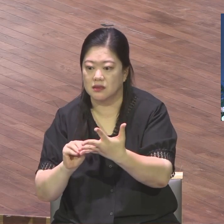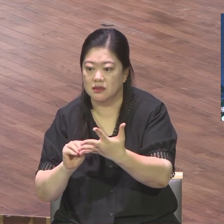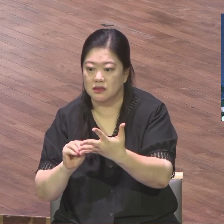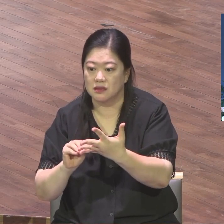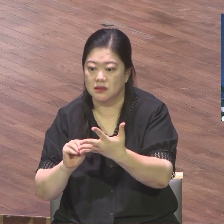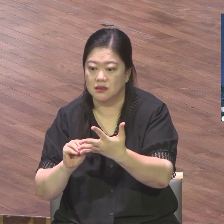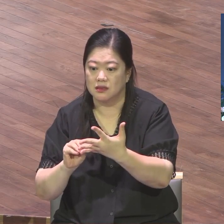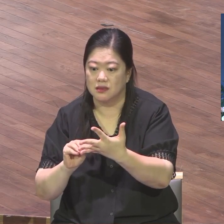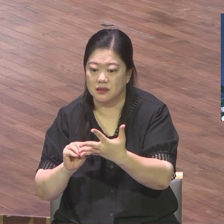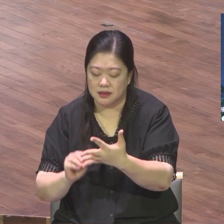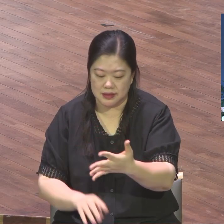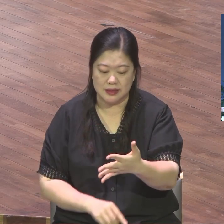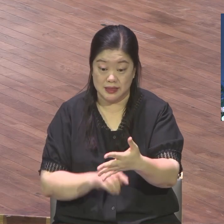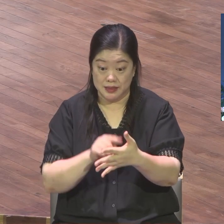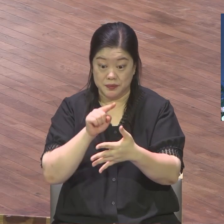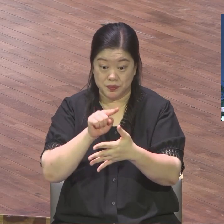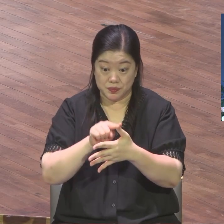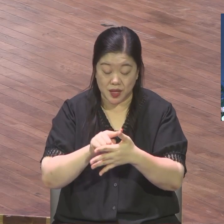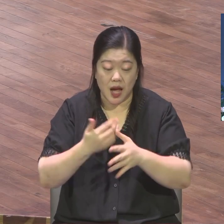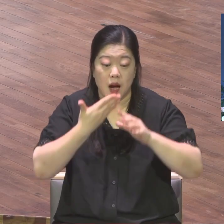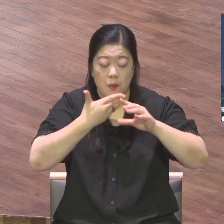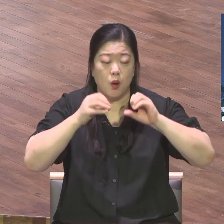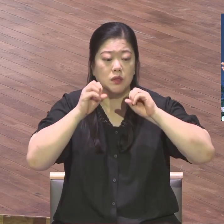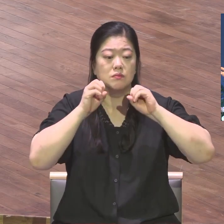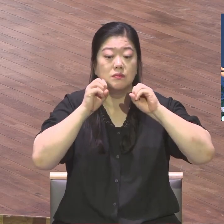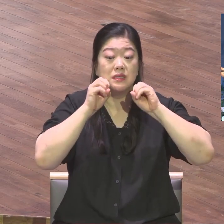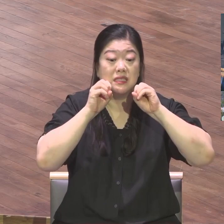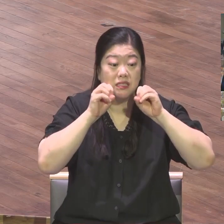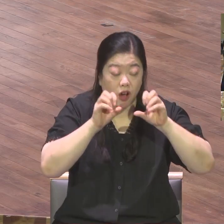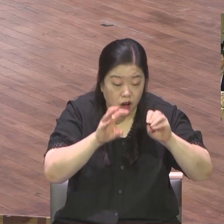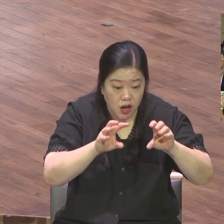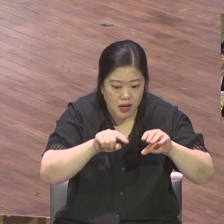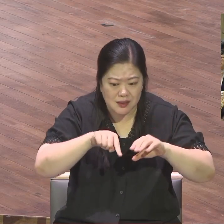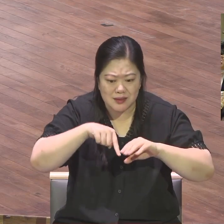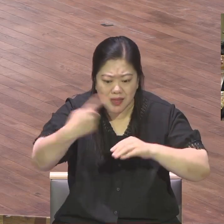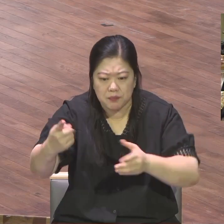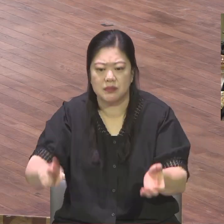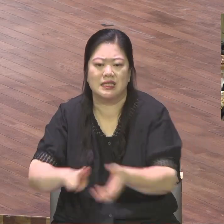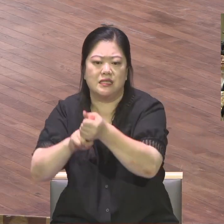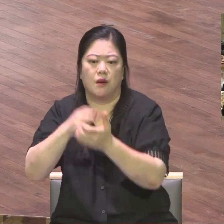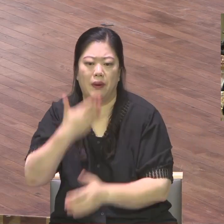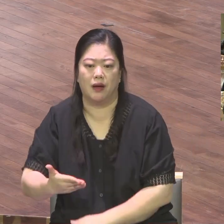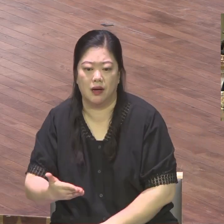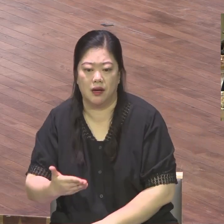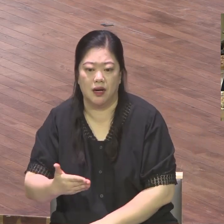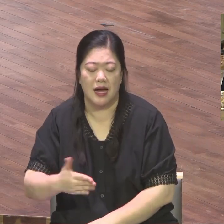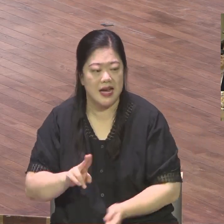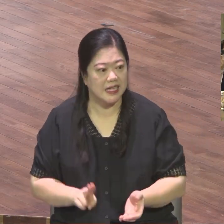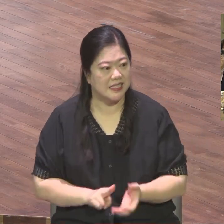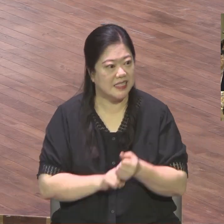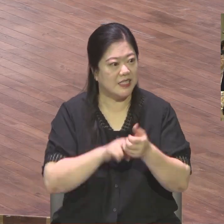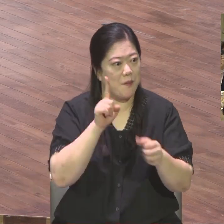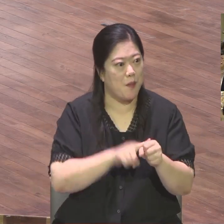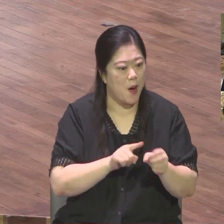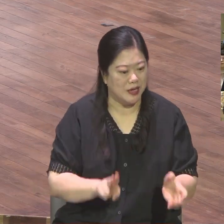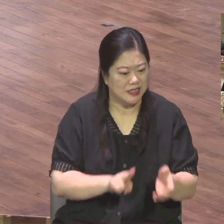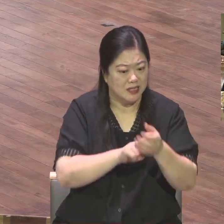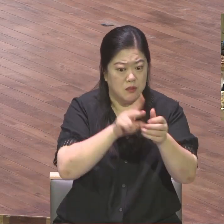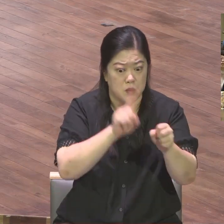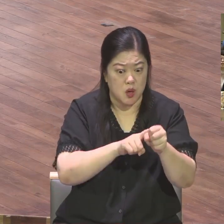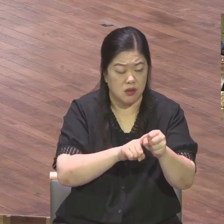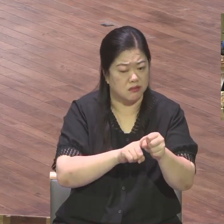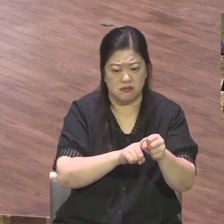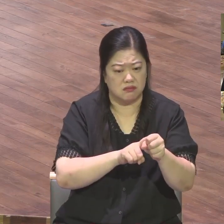현장에 나가서 복음을 증거할 때 능력이 나타나는 것입니다. 복음을 증거할 때